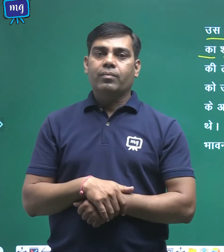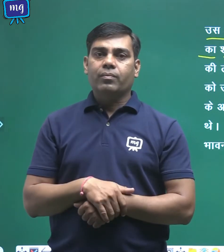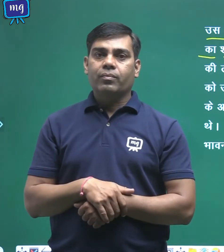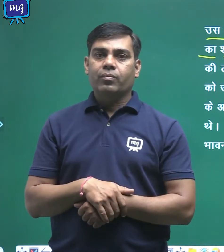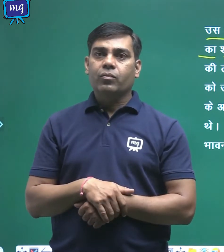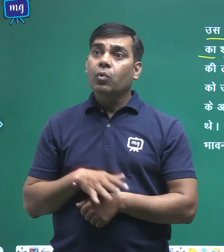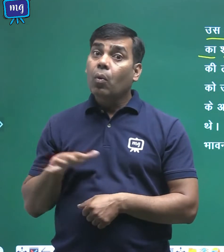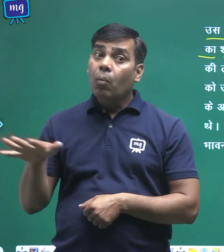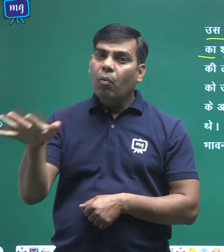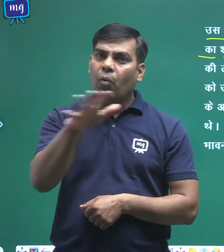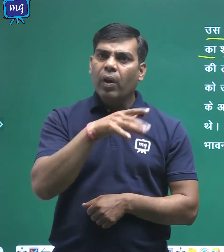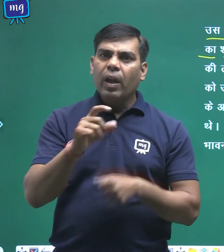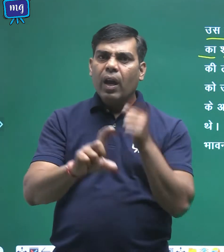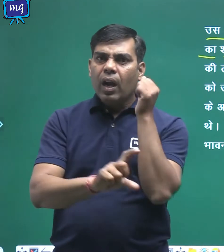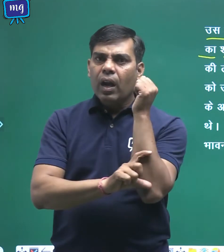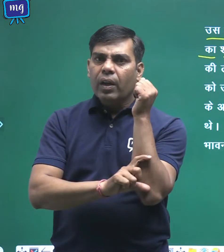पूरे देश में